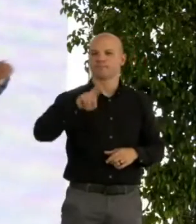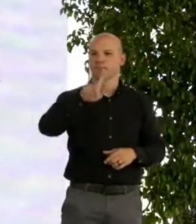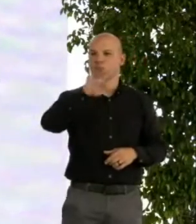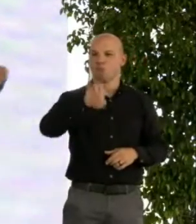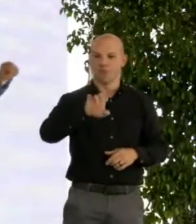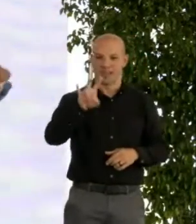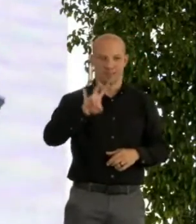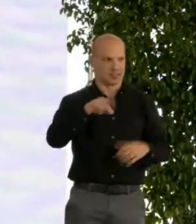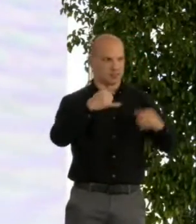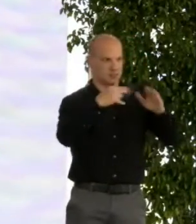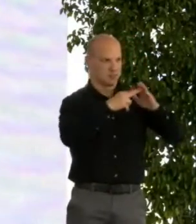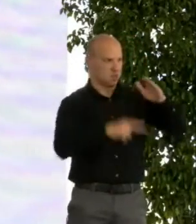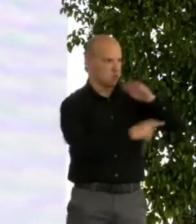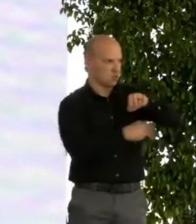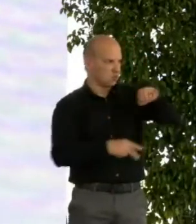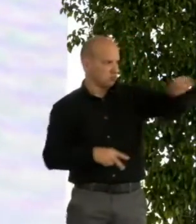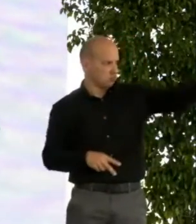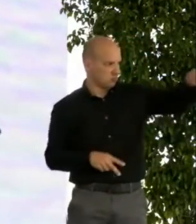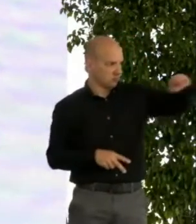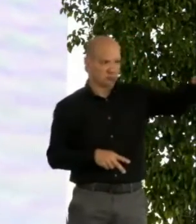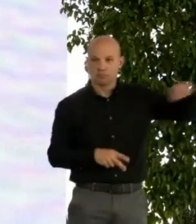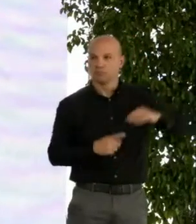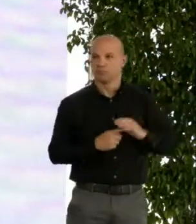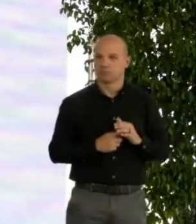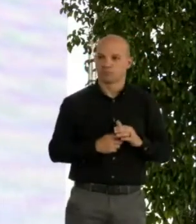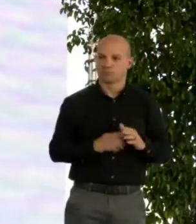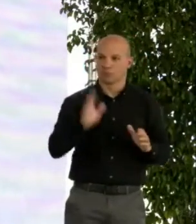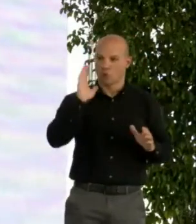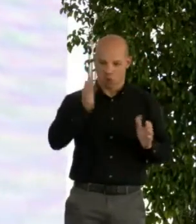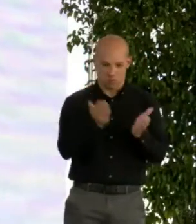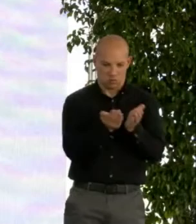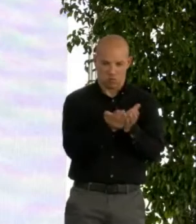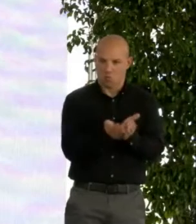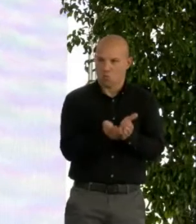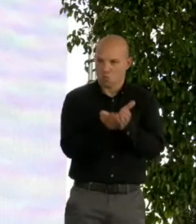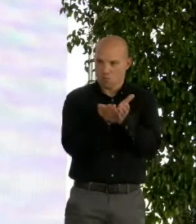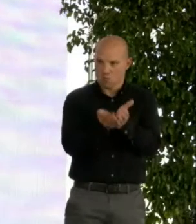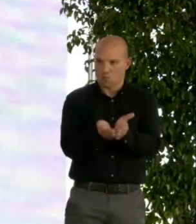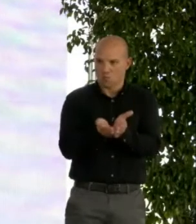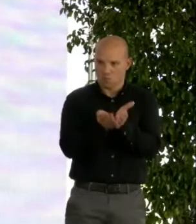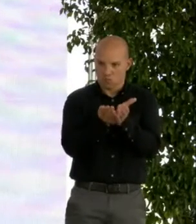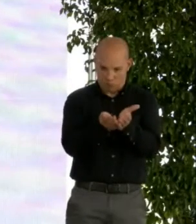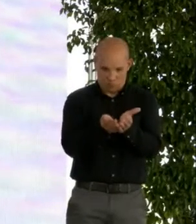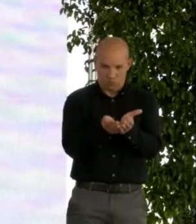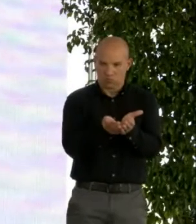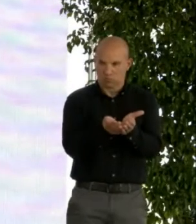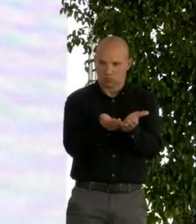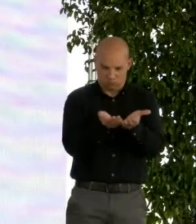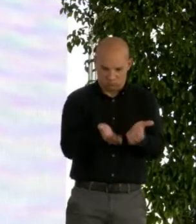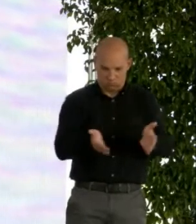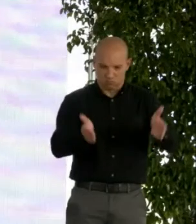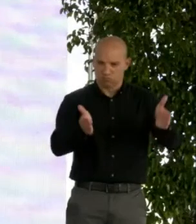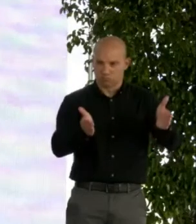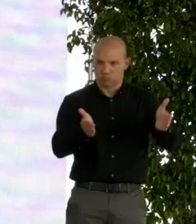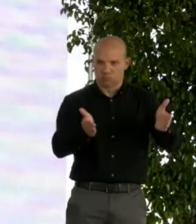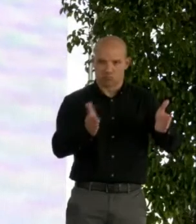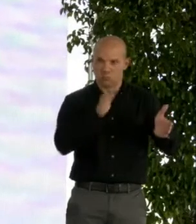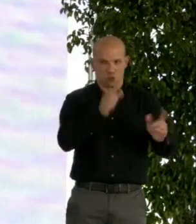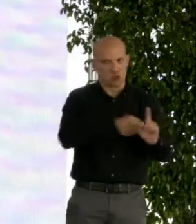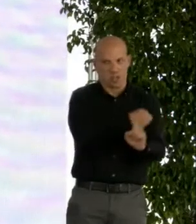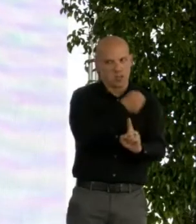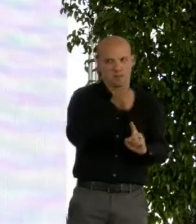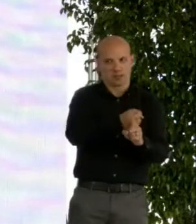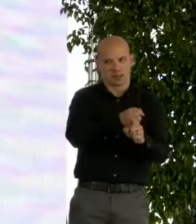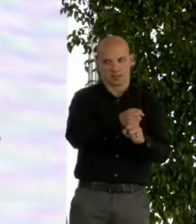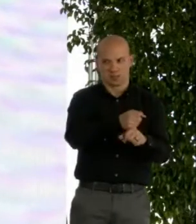este puente, ahí se van a poner unas barcazas flotantes. O sea, no estás impactando el medio